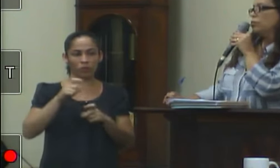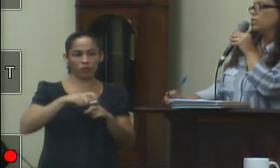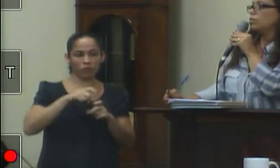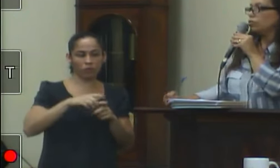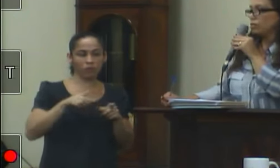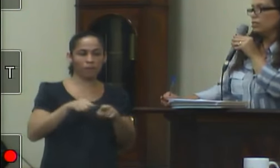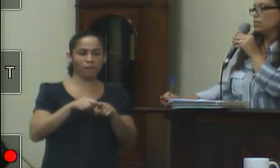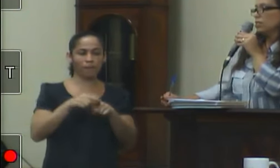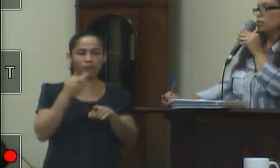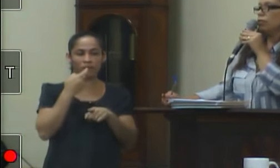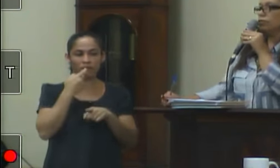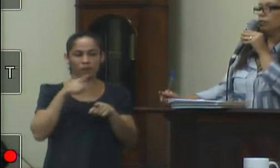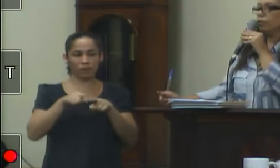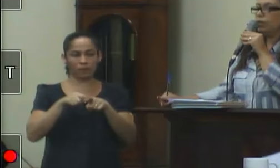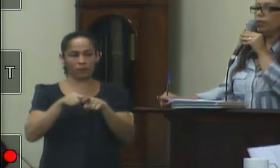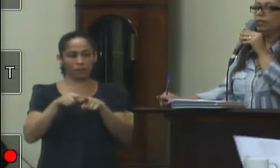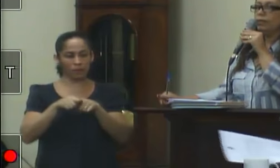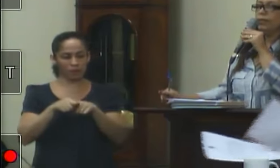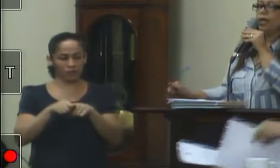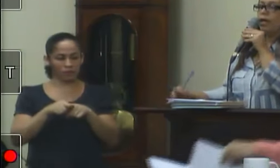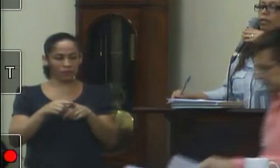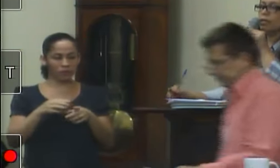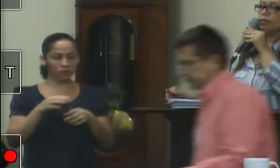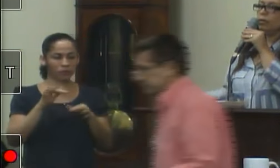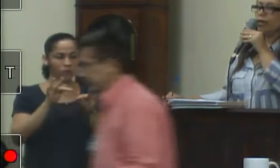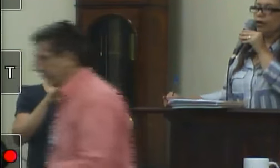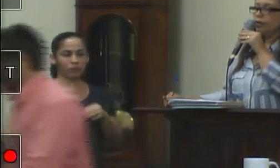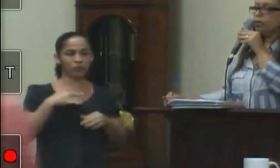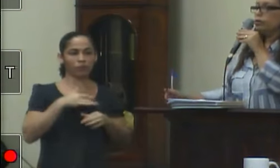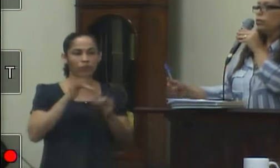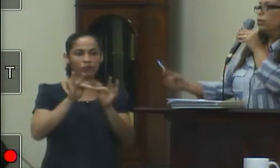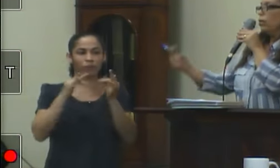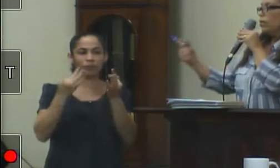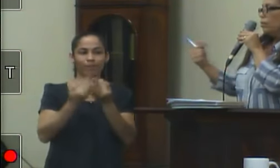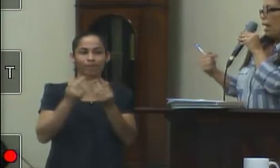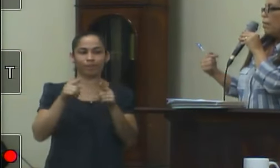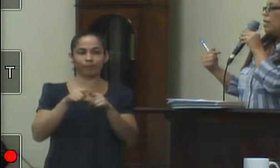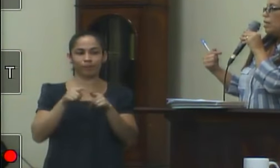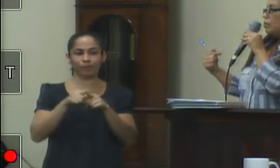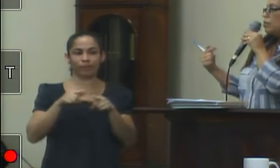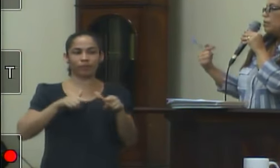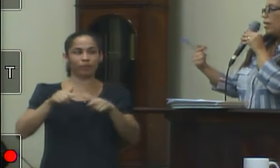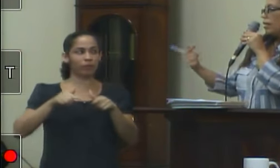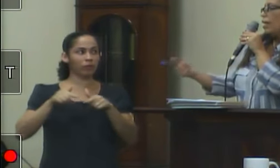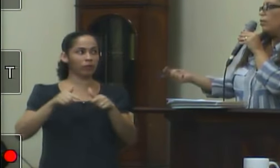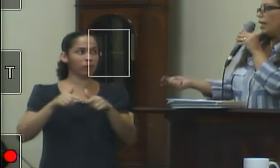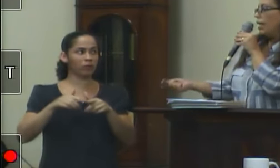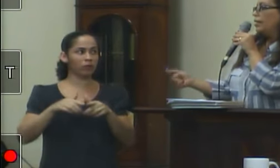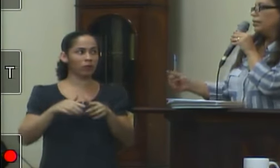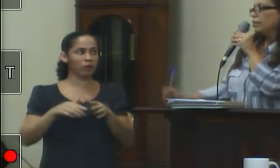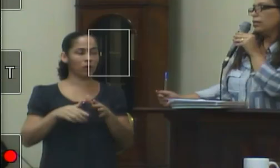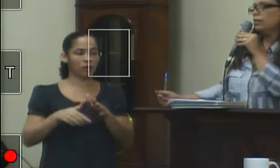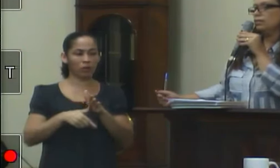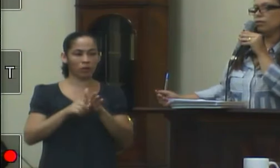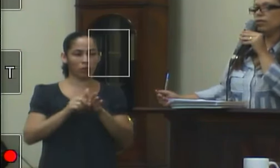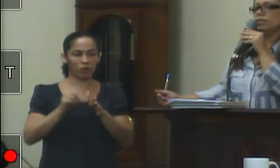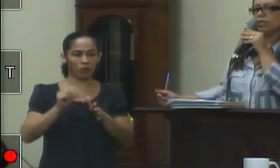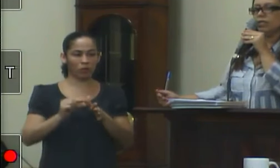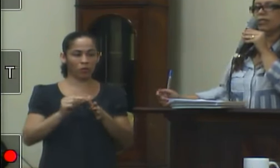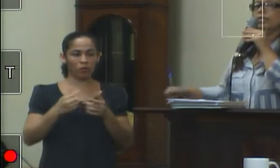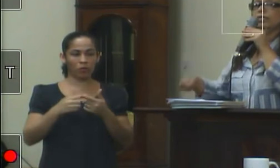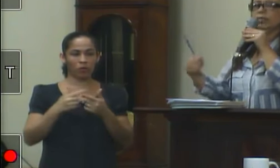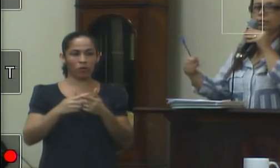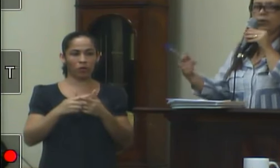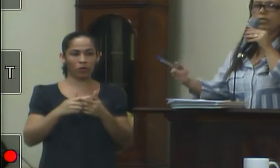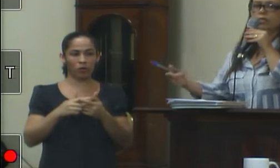quanto os dentistas da saúde da família, eles estão trabalhando a menos do que a carga horária que